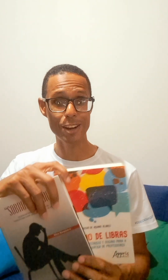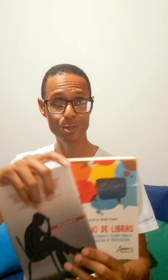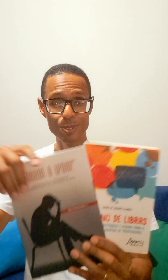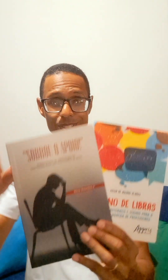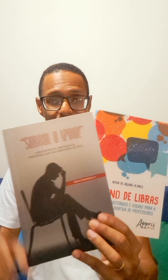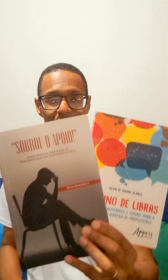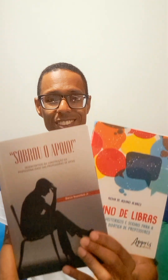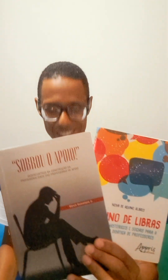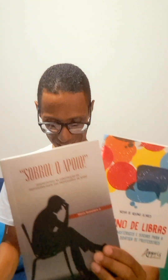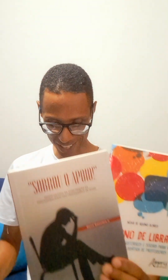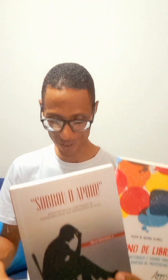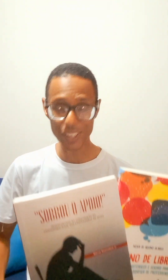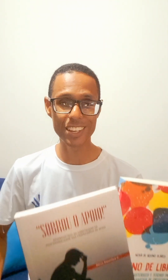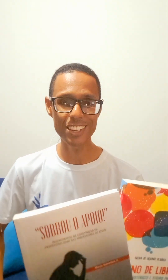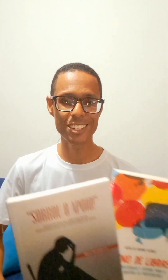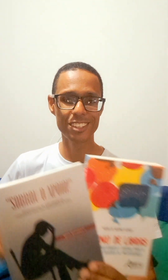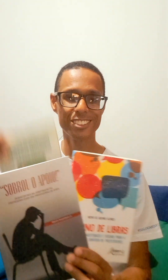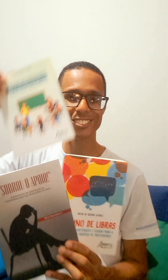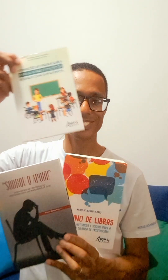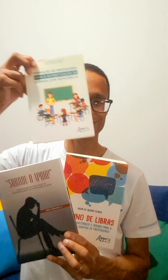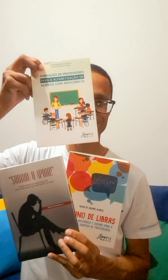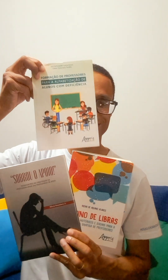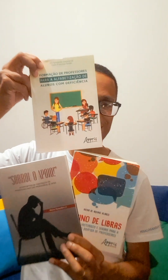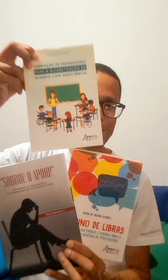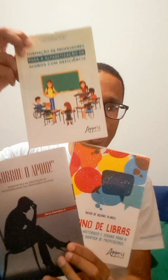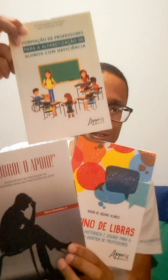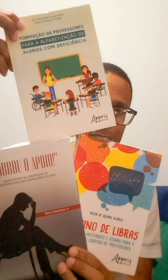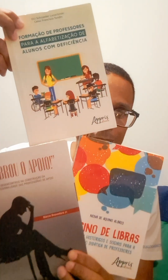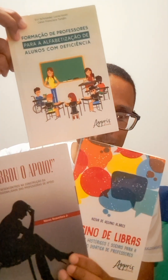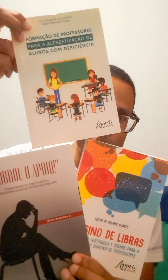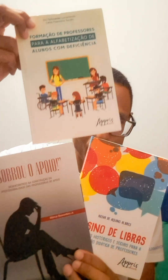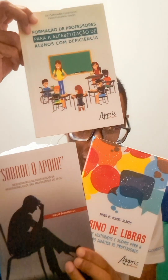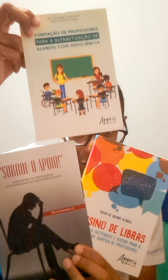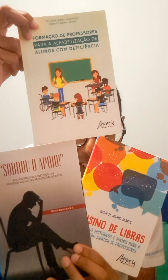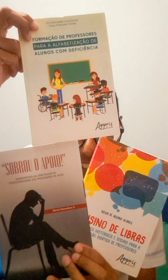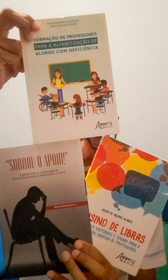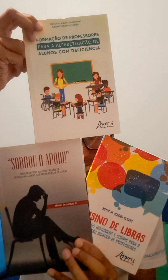março, já estão aqui. Em breve eu mostro para vocês aí